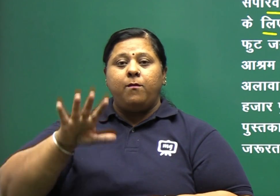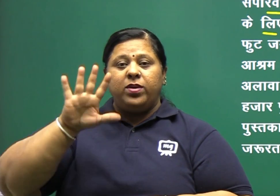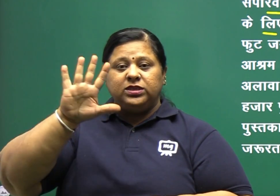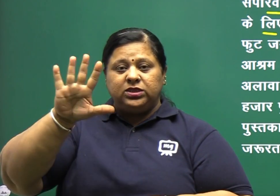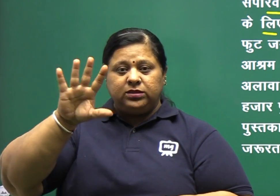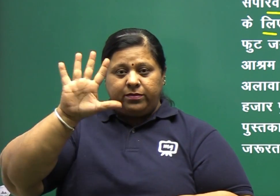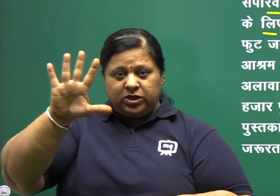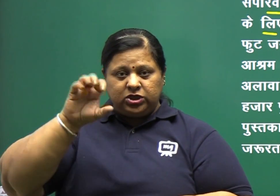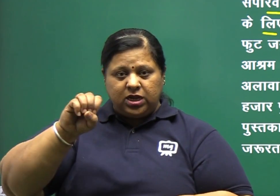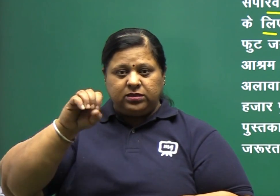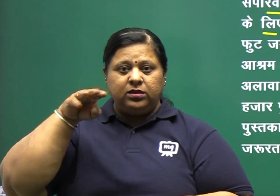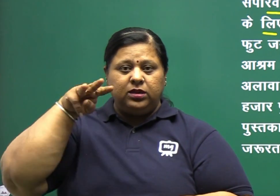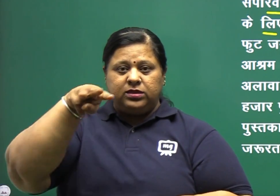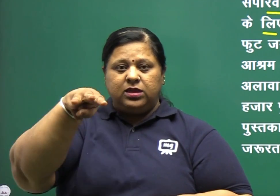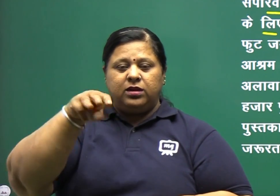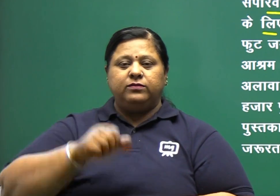50,000